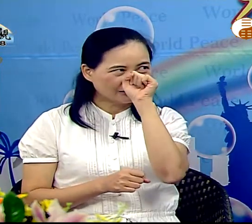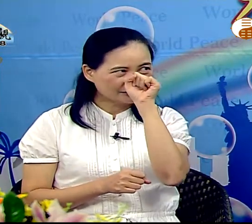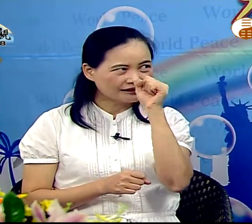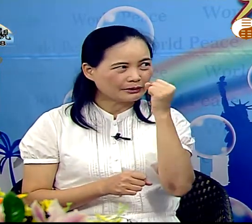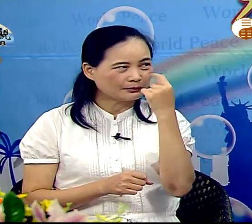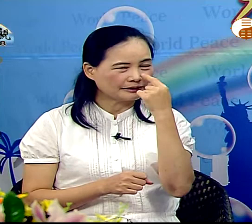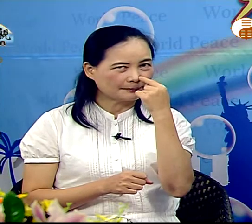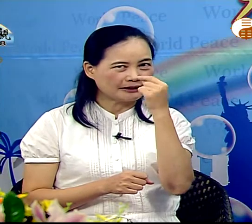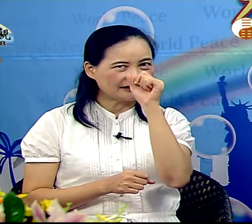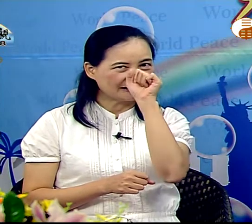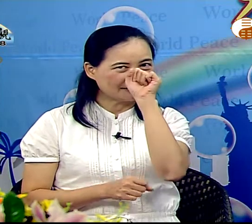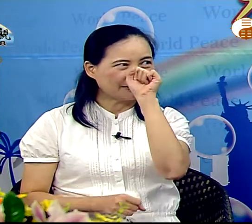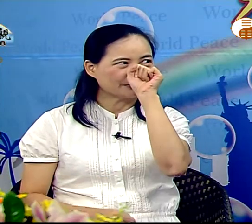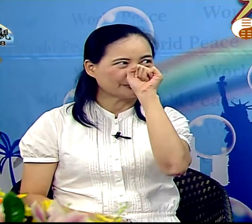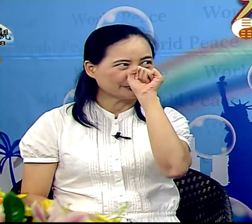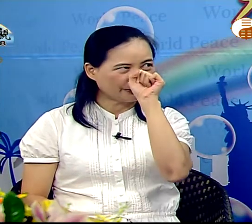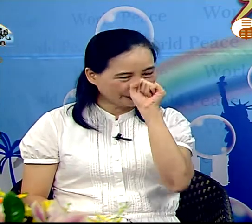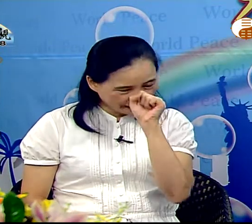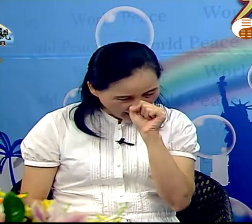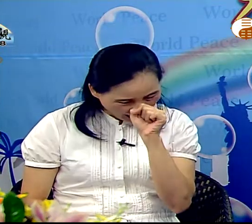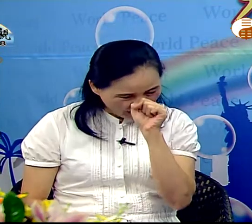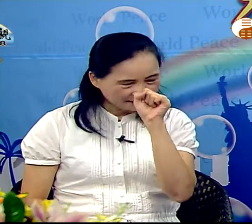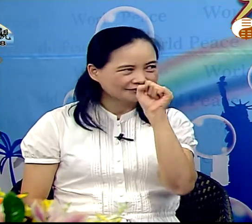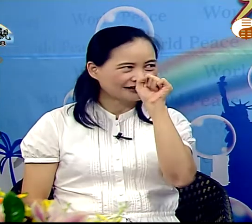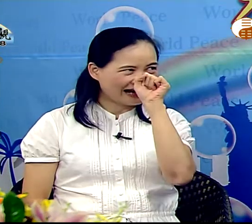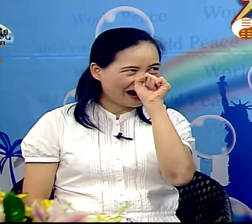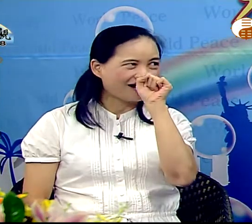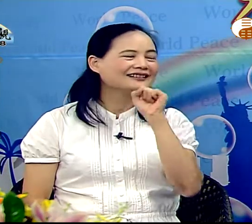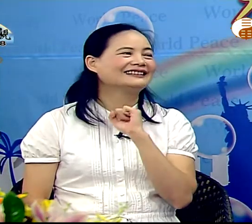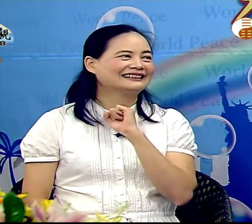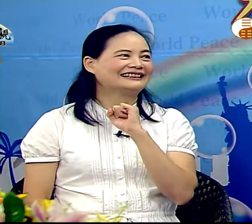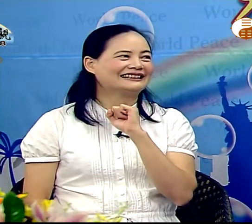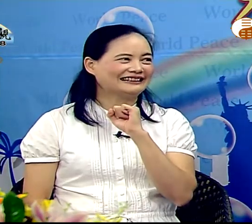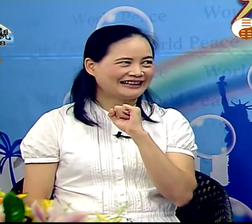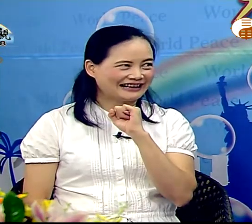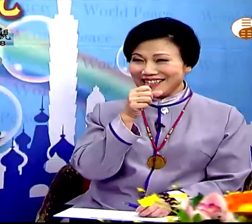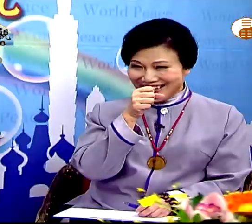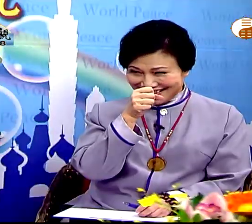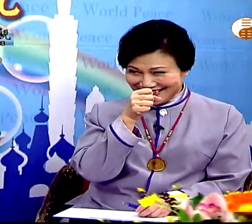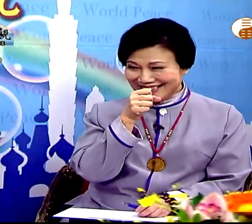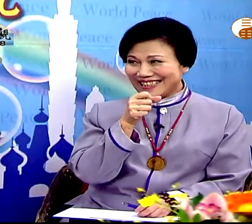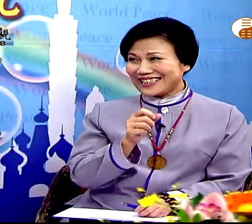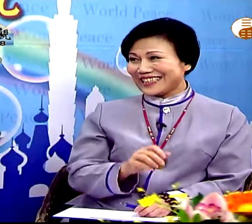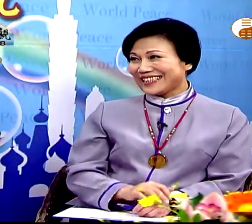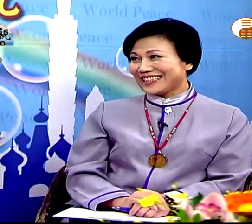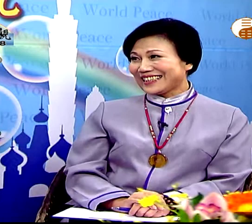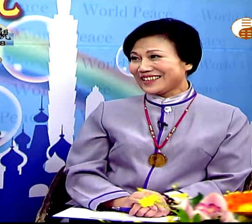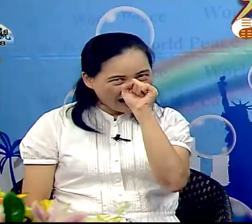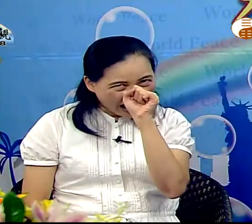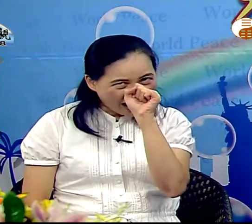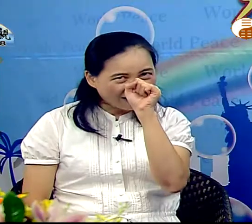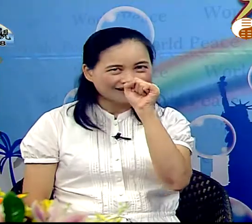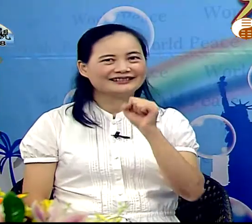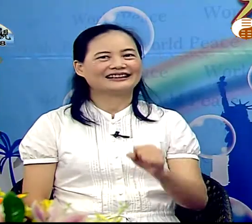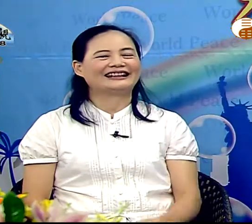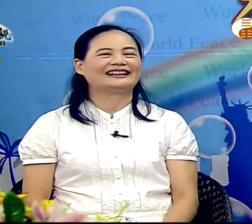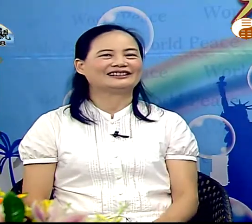就在我们的鼻尖这边就说问好， 好，手顺便点一下， 没有没有，就直接好， 好， 就